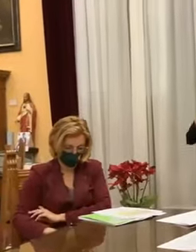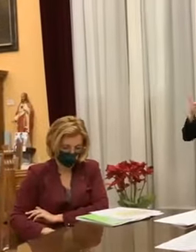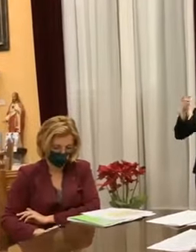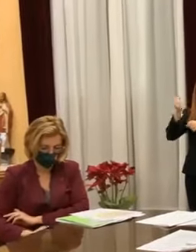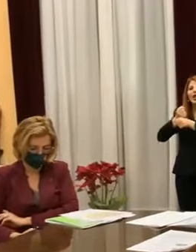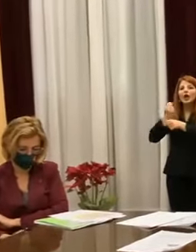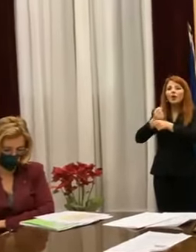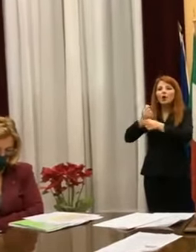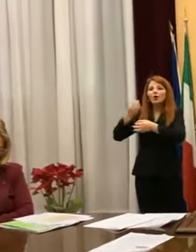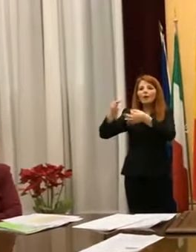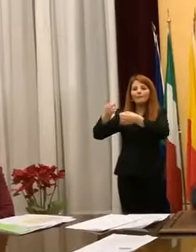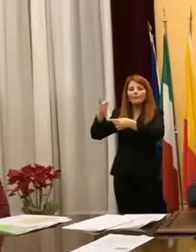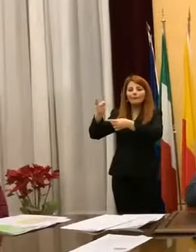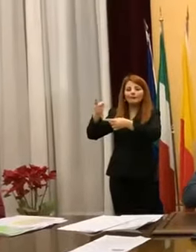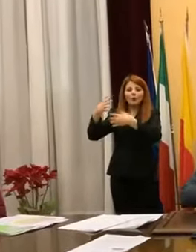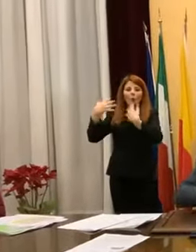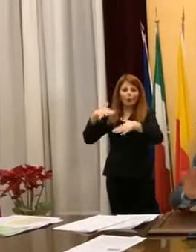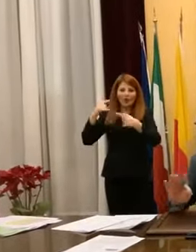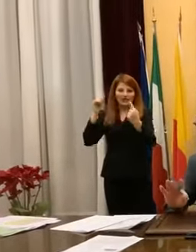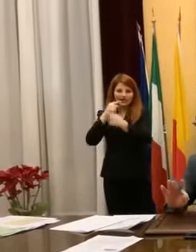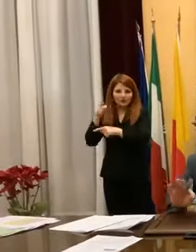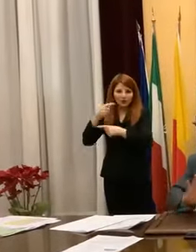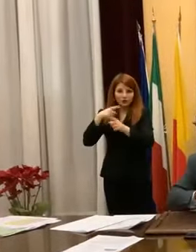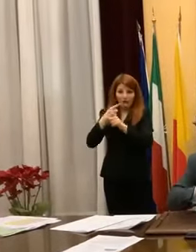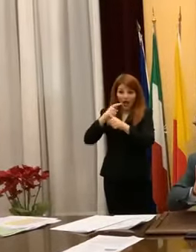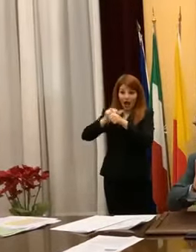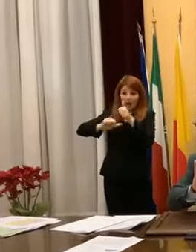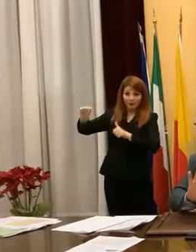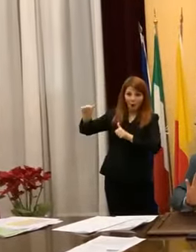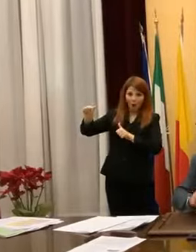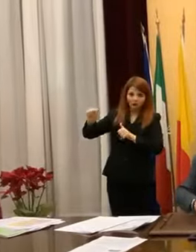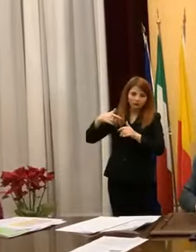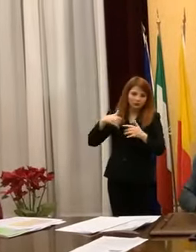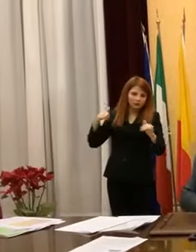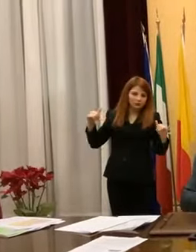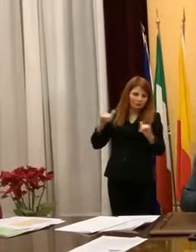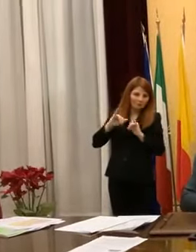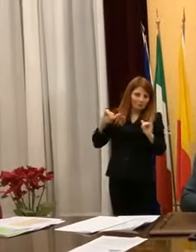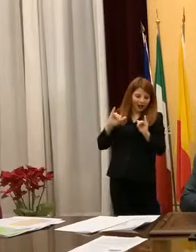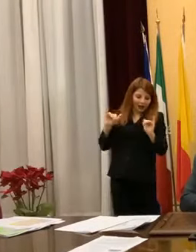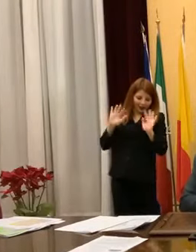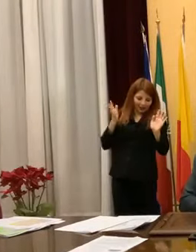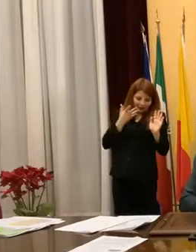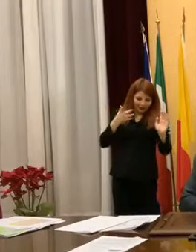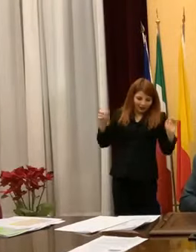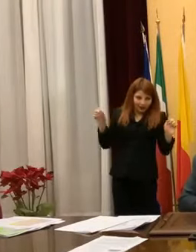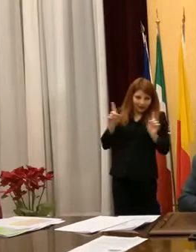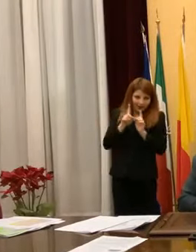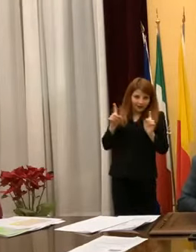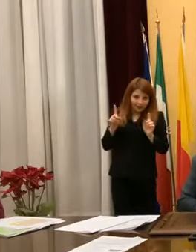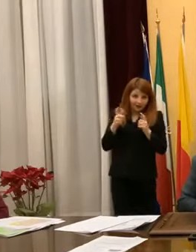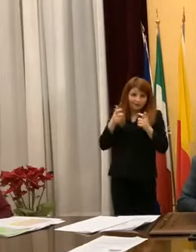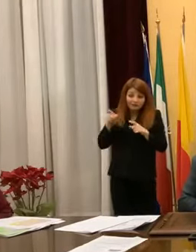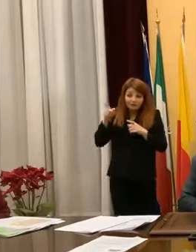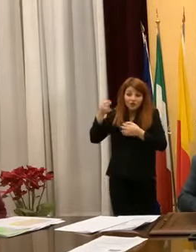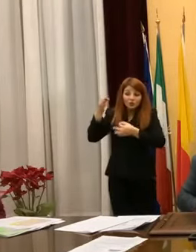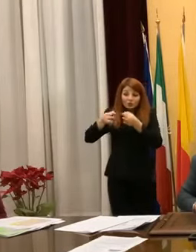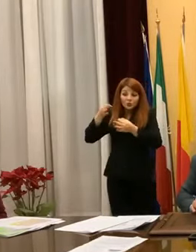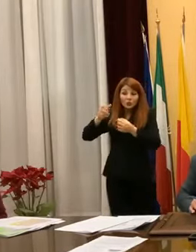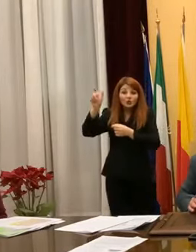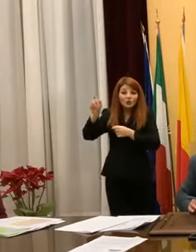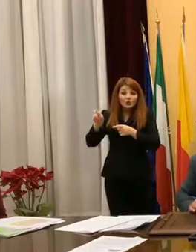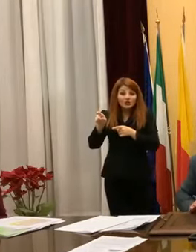è una delle cose più difficili di questo mondo. Avere nelle mani il destino di gente, lì avere lo scrupolo magari di commettere